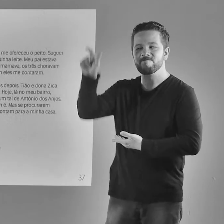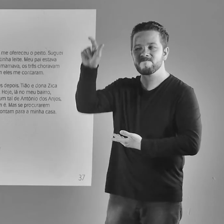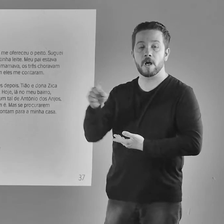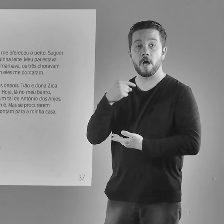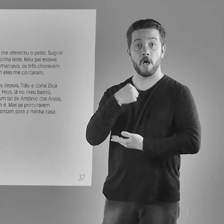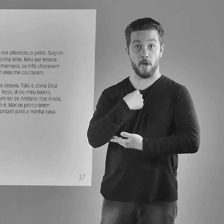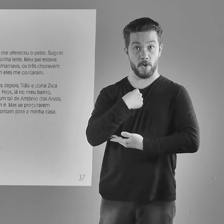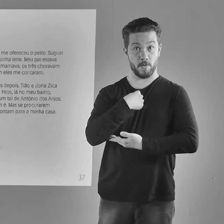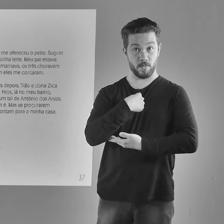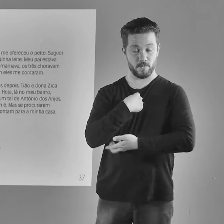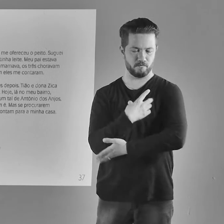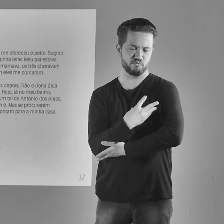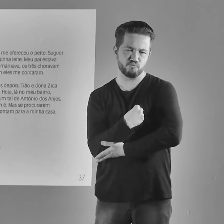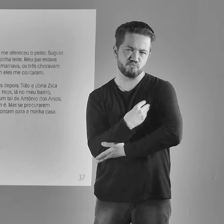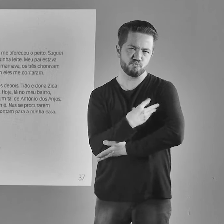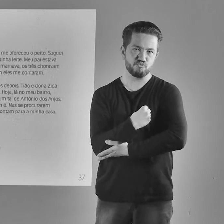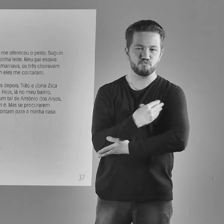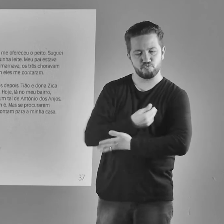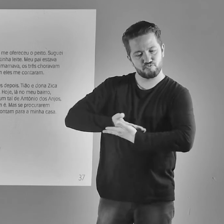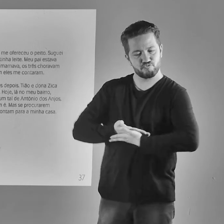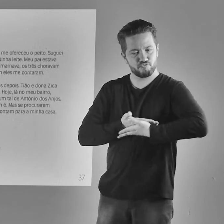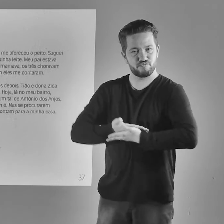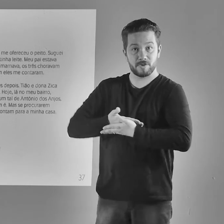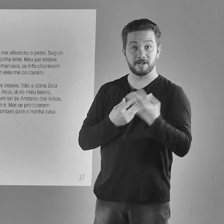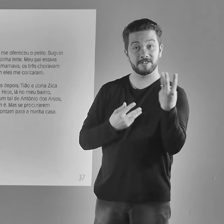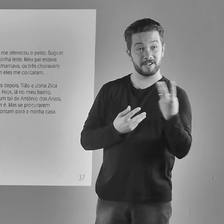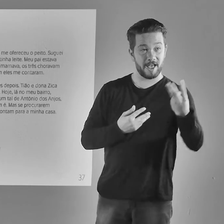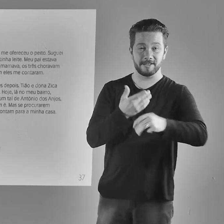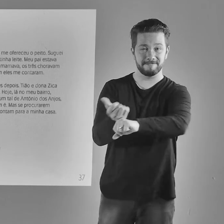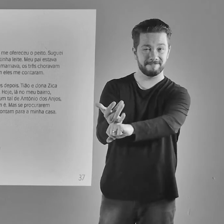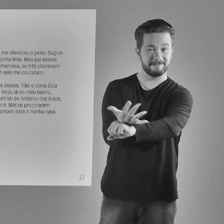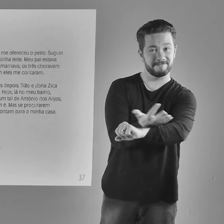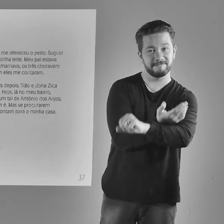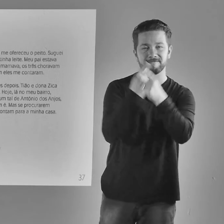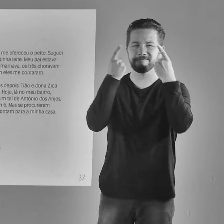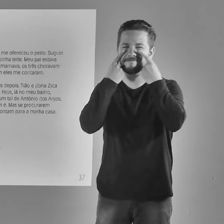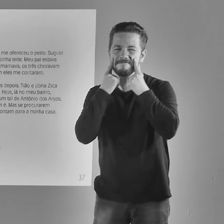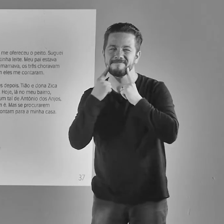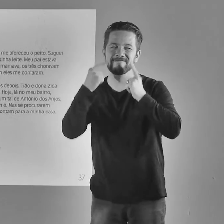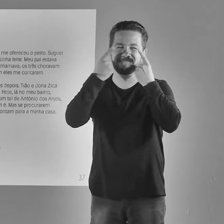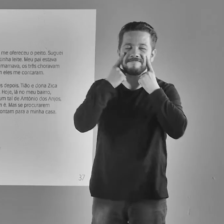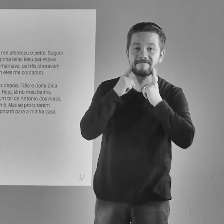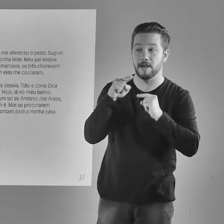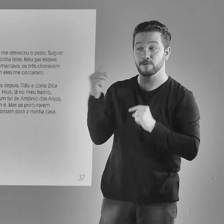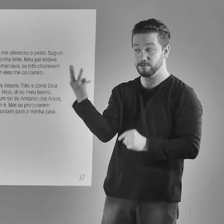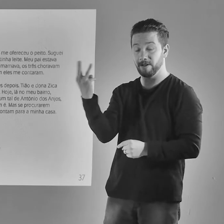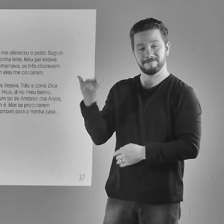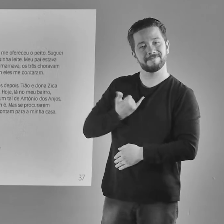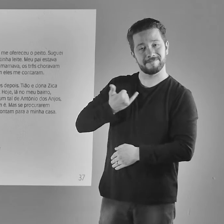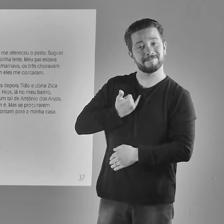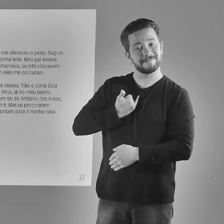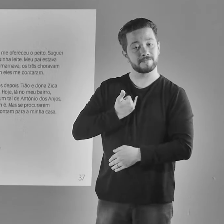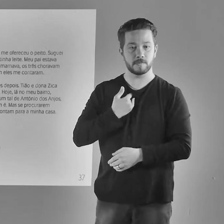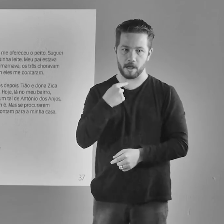Enquanto eu mamava, os três choraram feito crianças. Foi como eles me contaram.